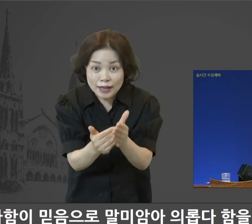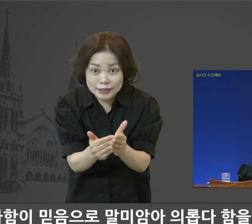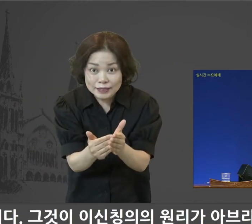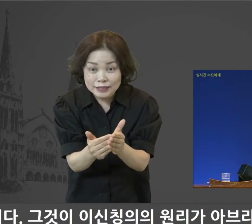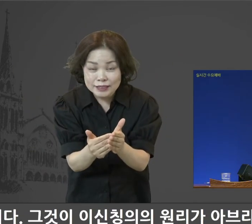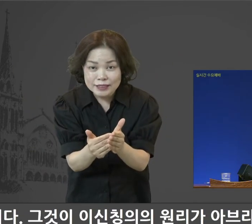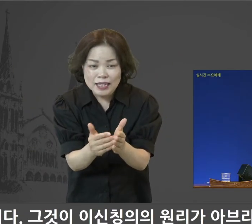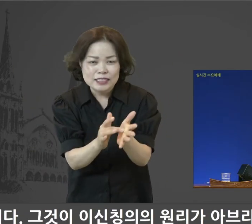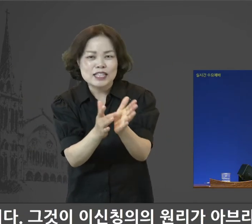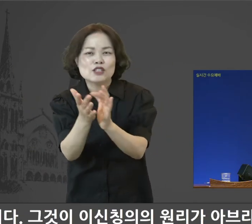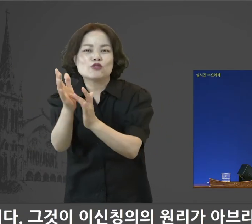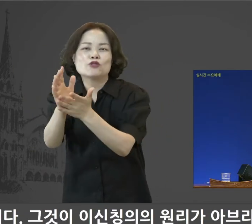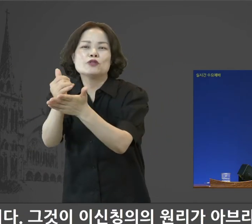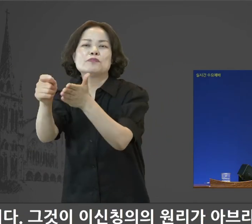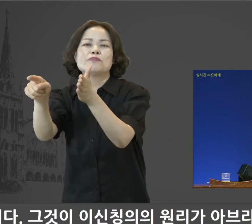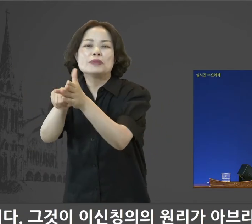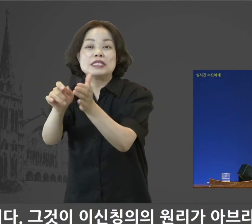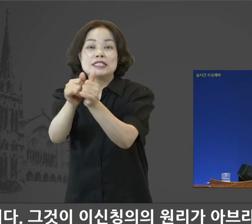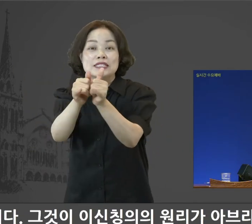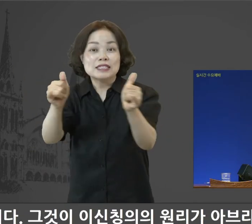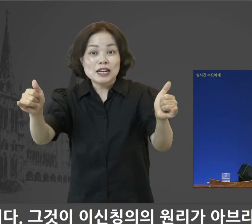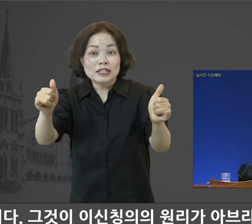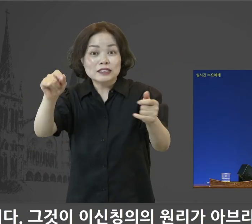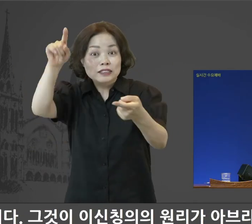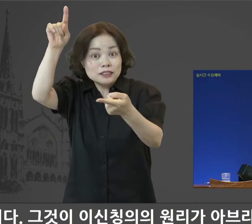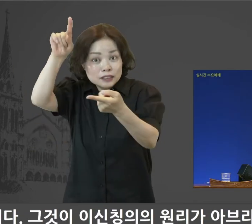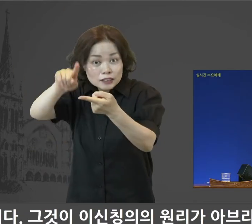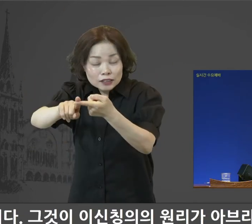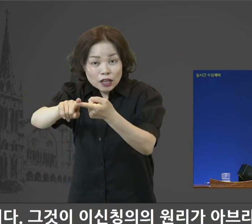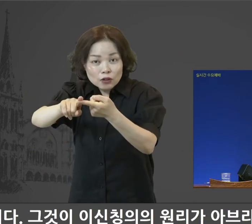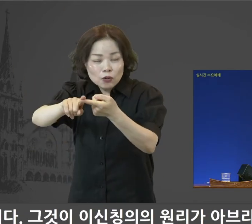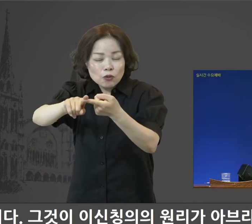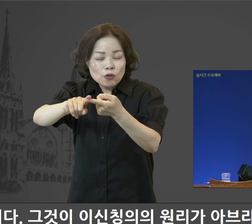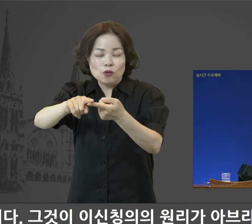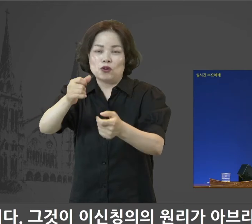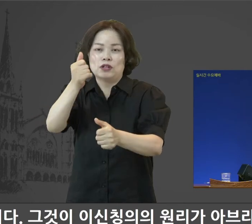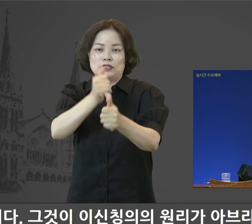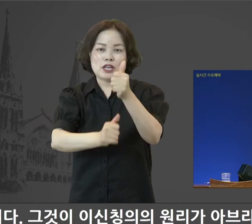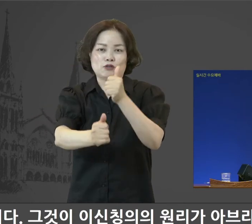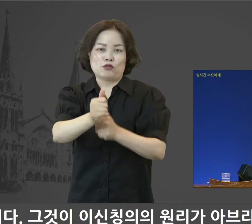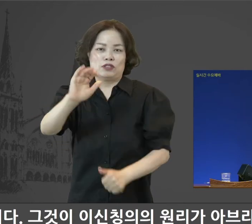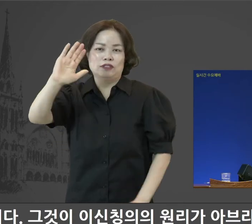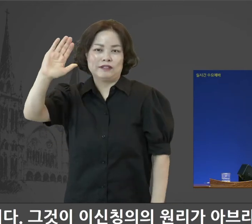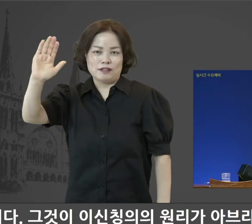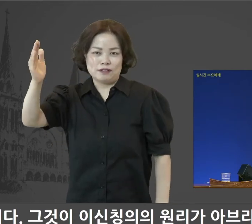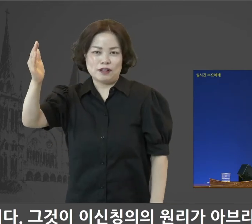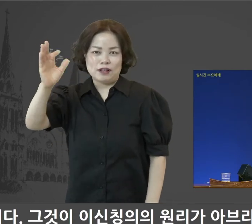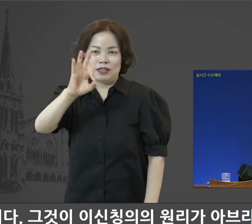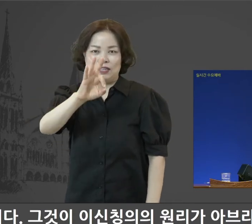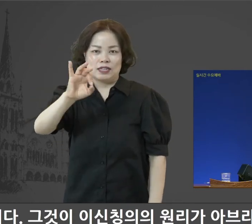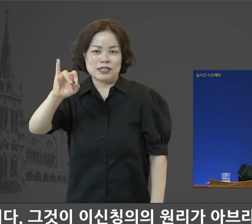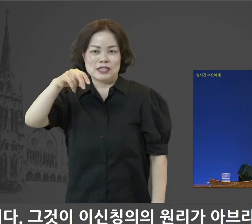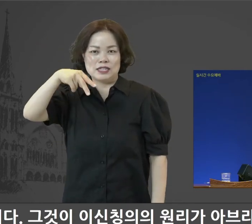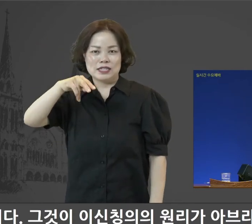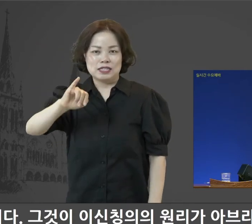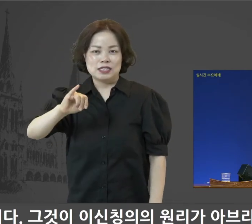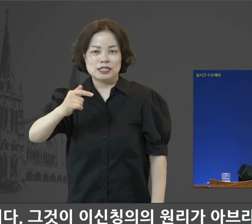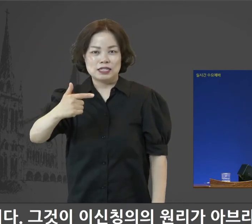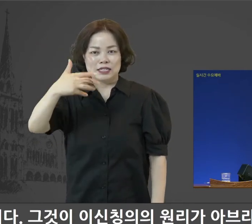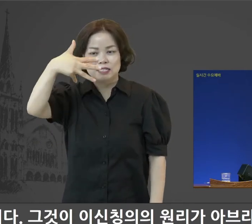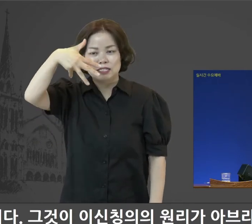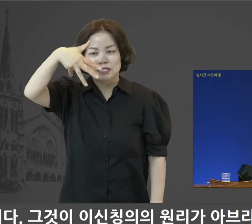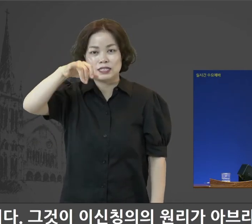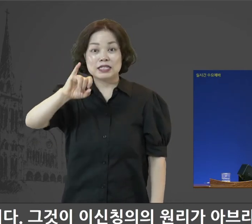오늘날도 예수 그리스도를 믿는 사람들에게 그대로 적용된다라는 것입니다. 이것이 바로 오늘 본문의 핵심